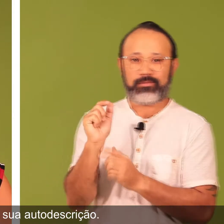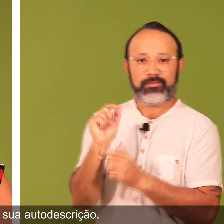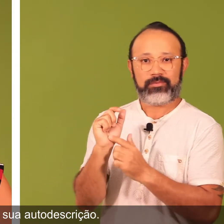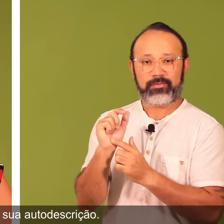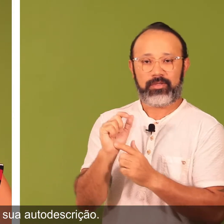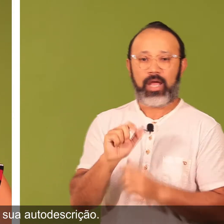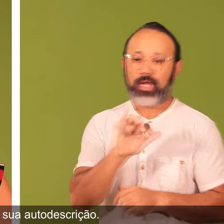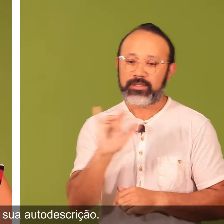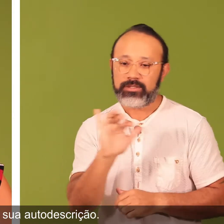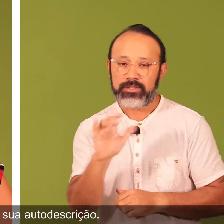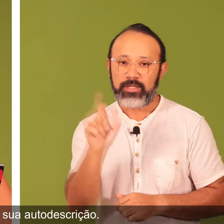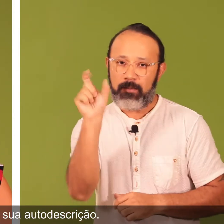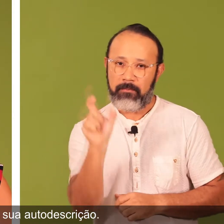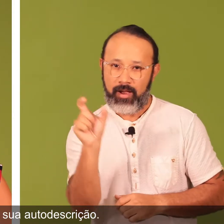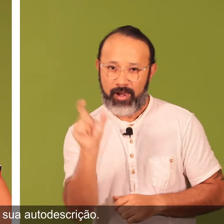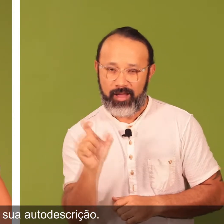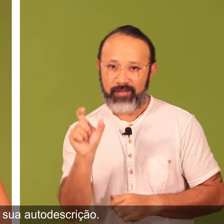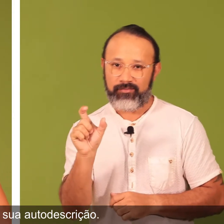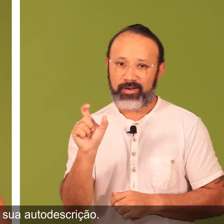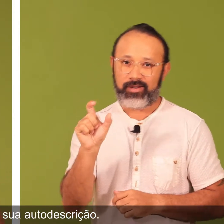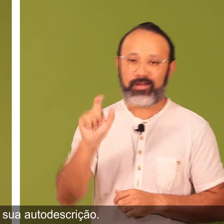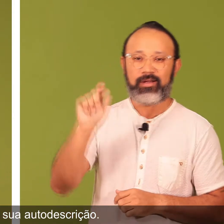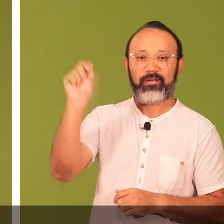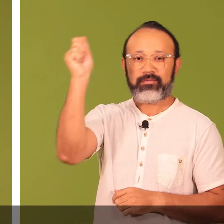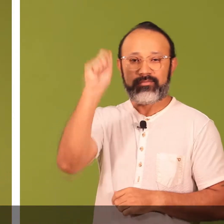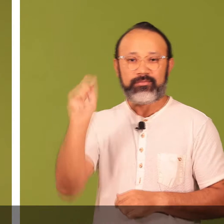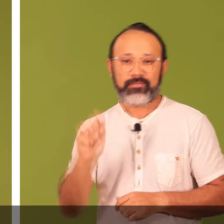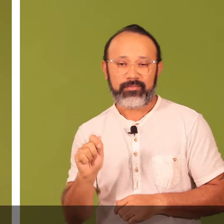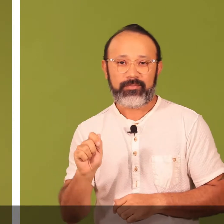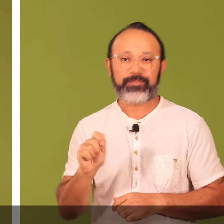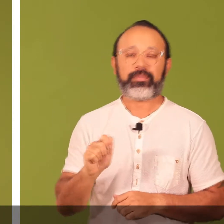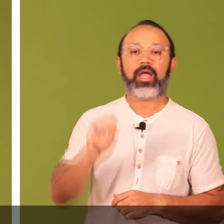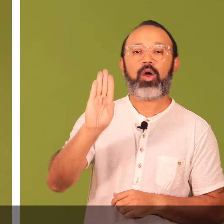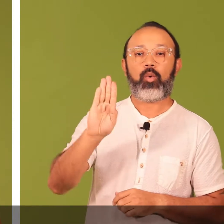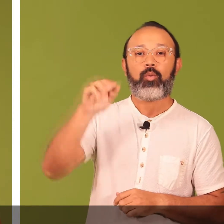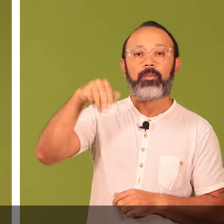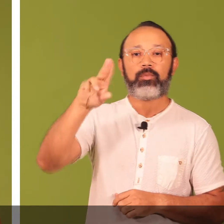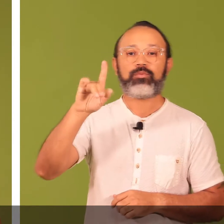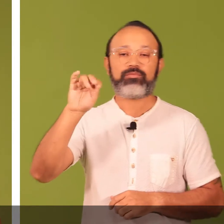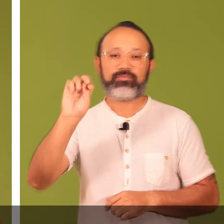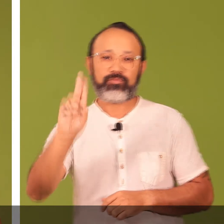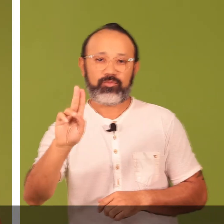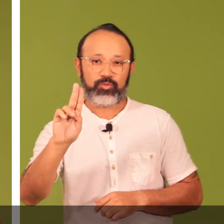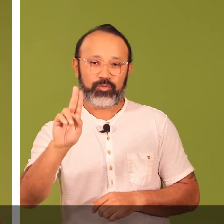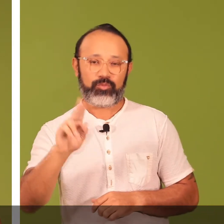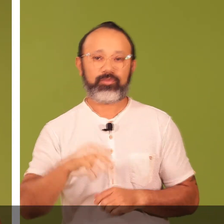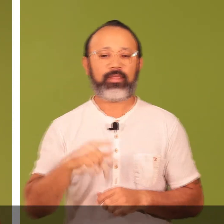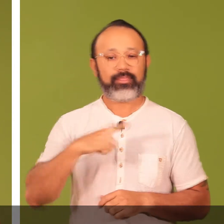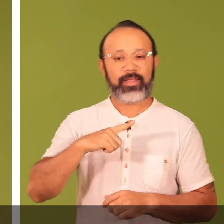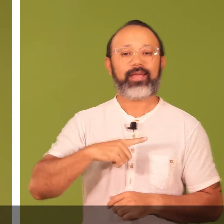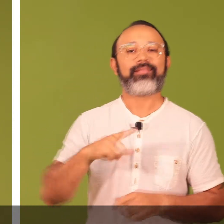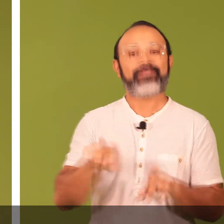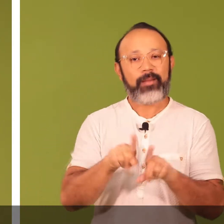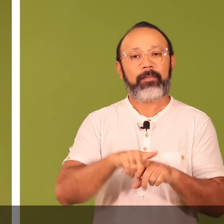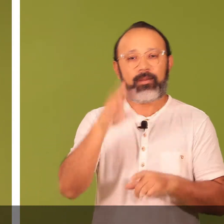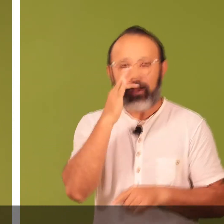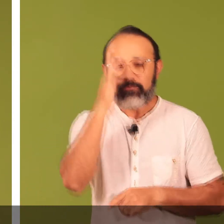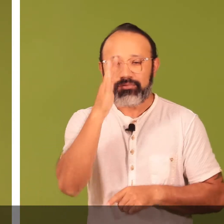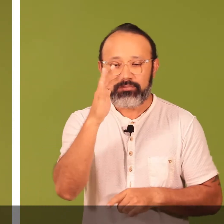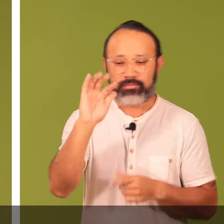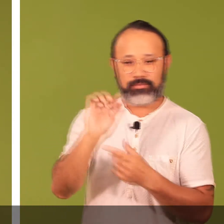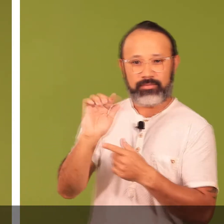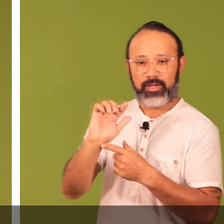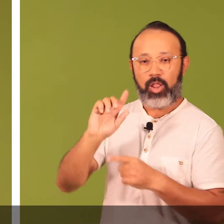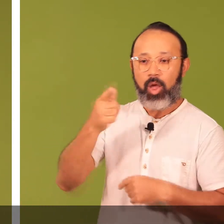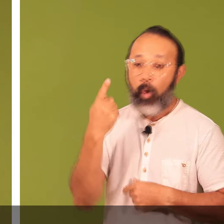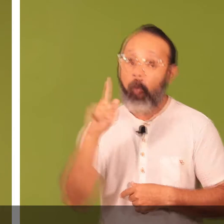Manassés para fazer a sua alto descrição Manassés finaliza em Libras o término